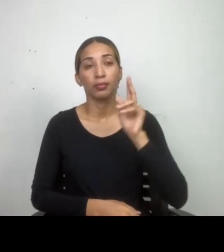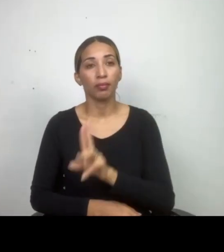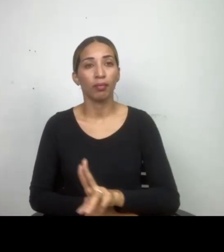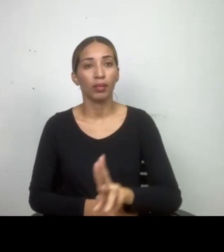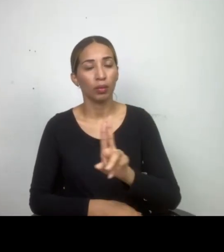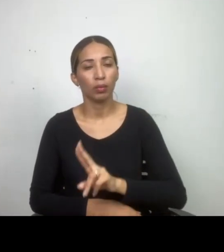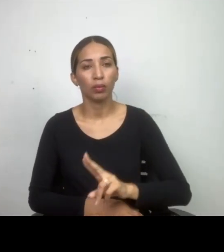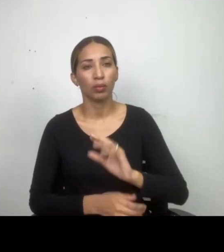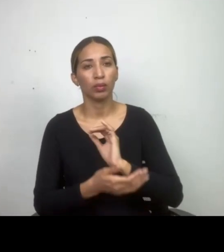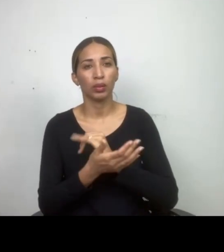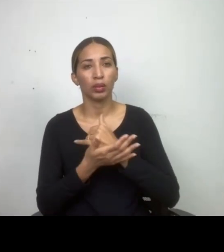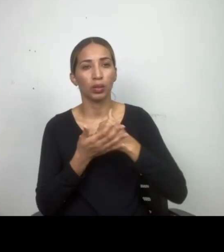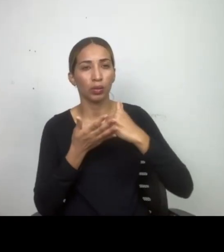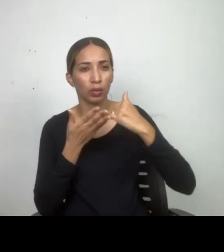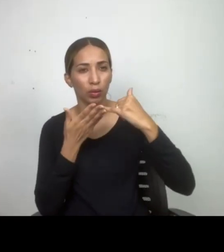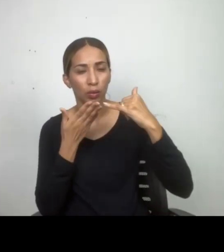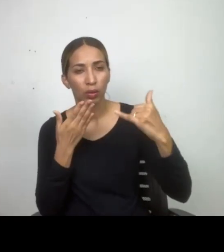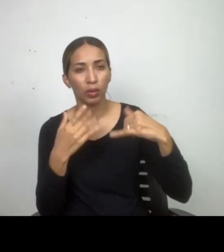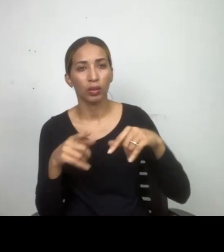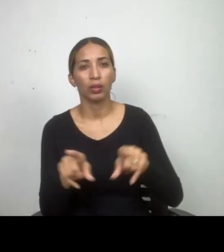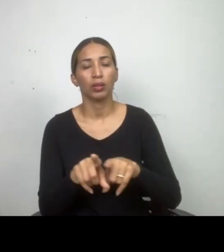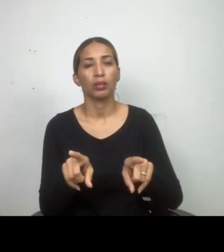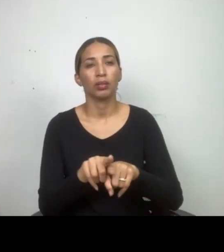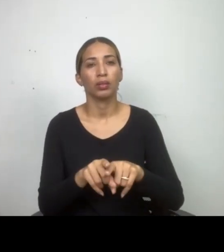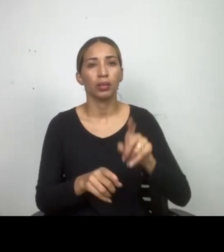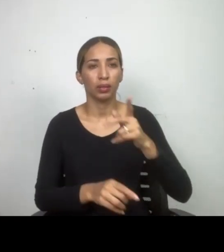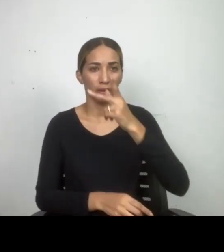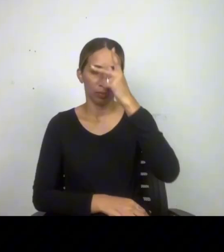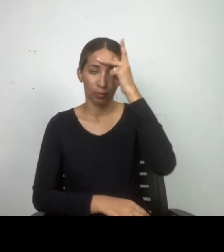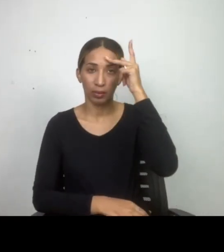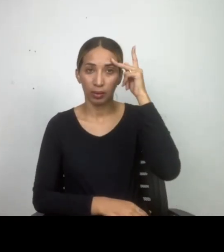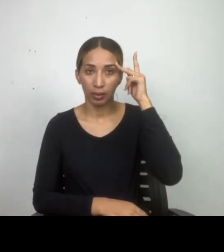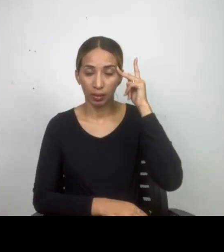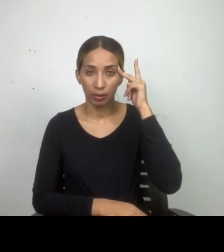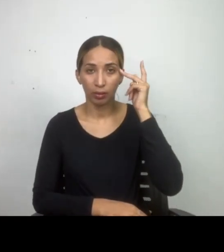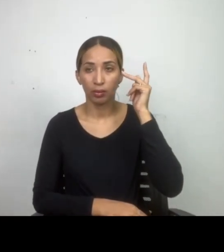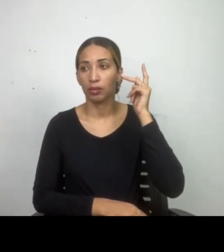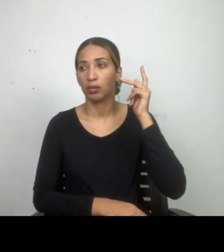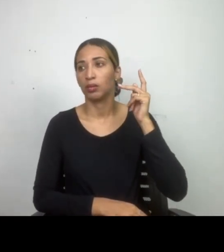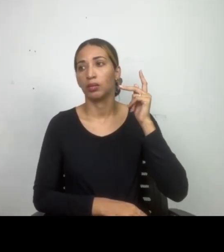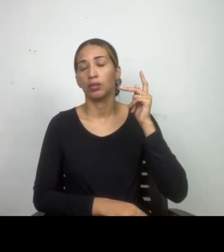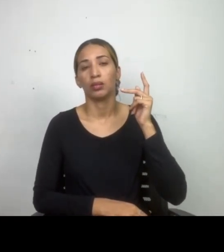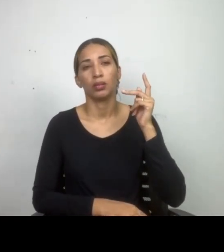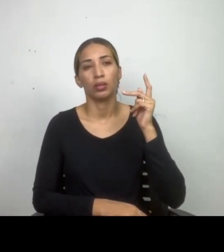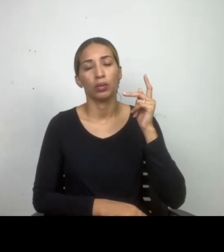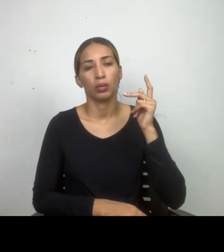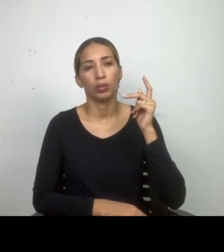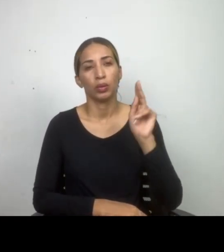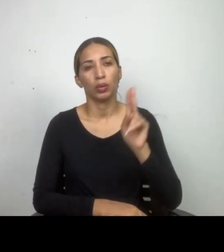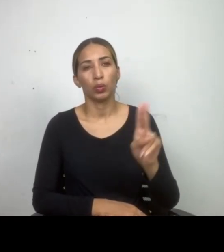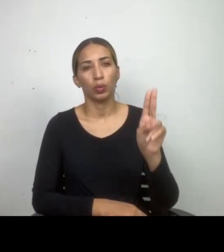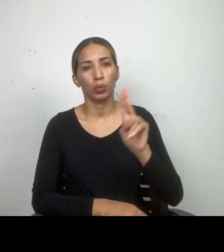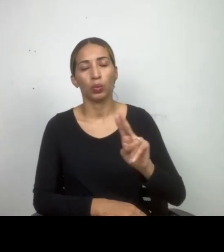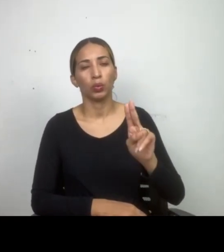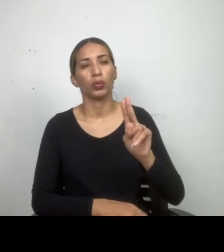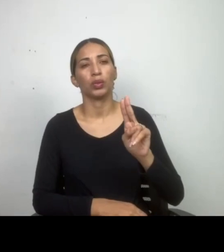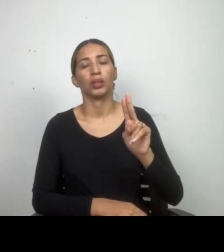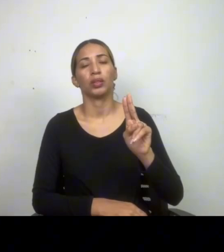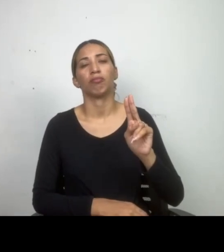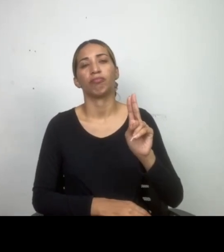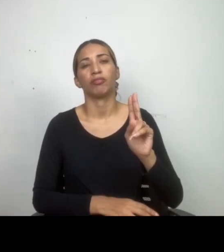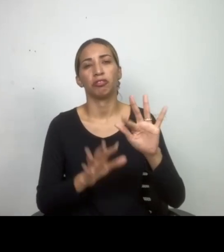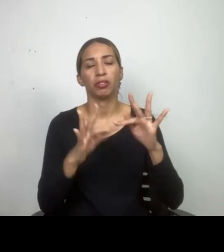crack, que, né, perdem aí muitos dos seus vínculos, né, assim, familiares, de trabalho,